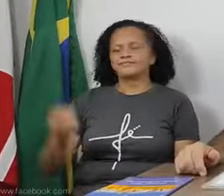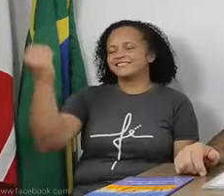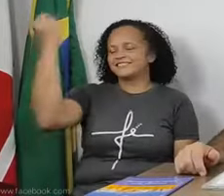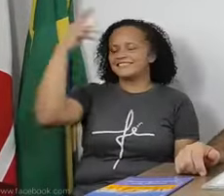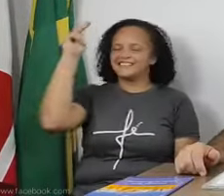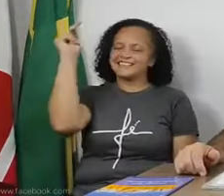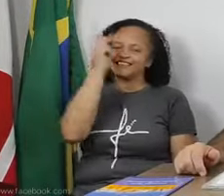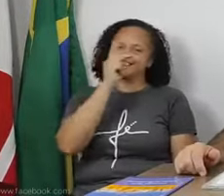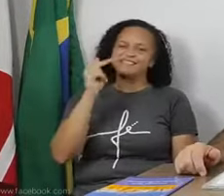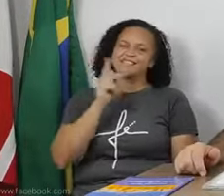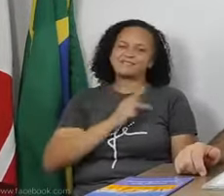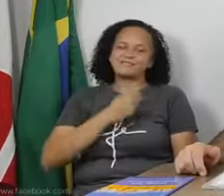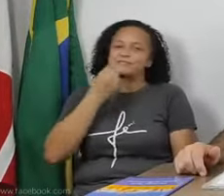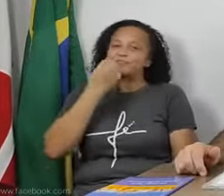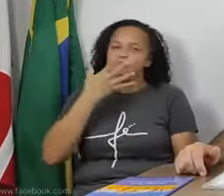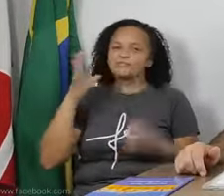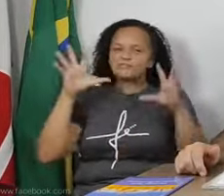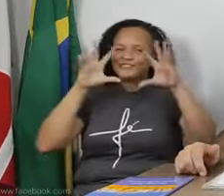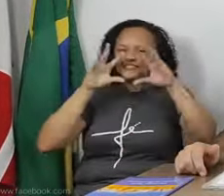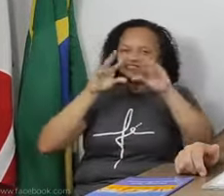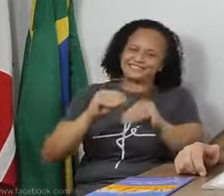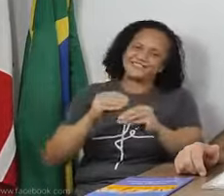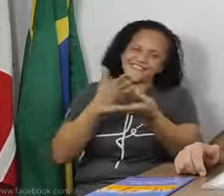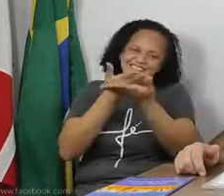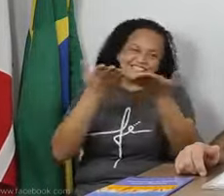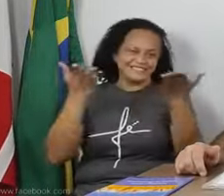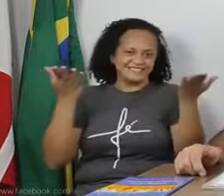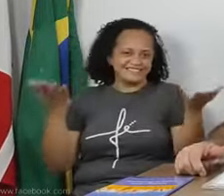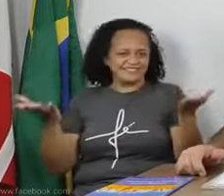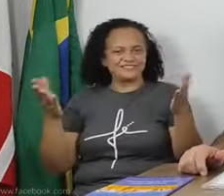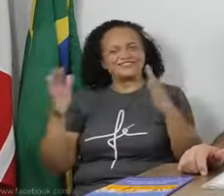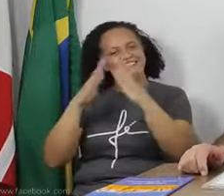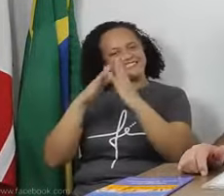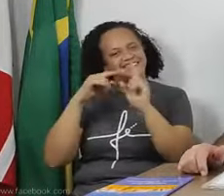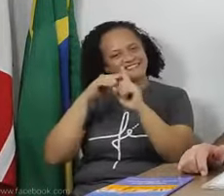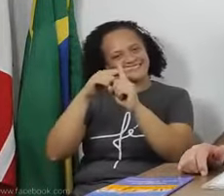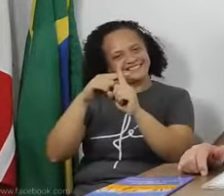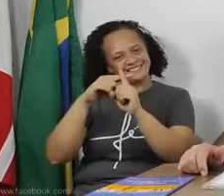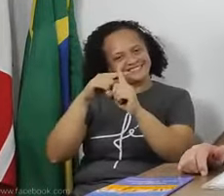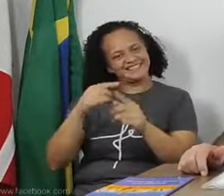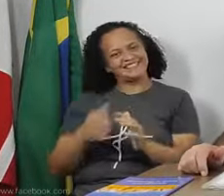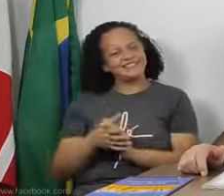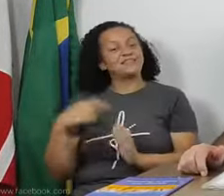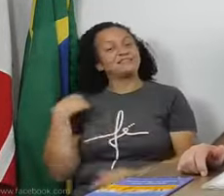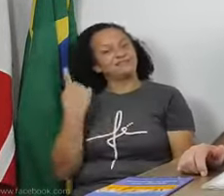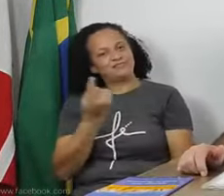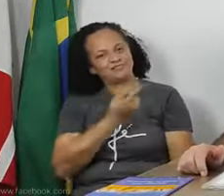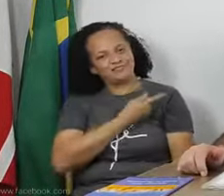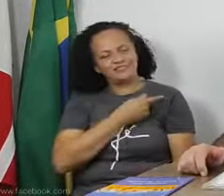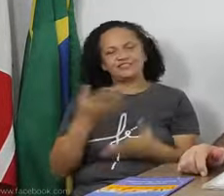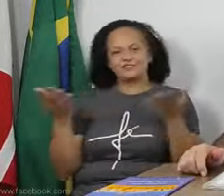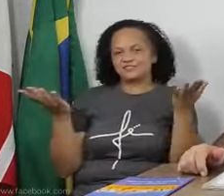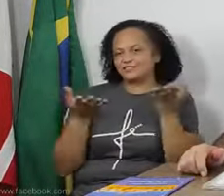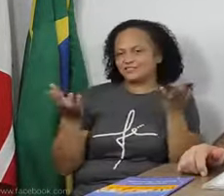Graça e paz, boa noite aos amados irmãos da IHM. Nós estamos aqui